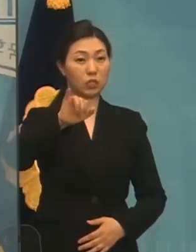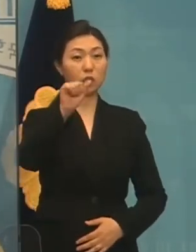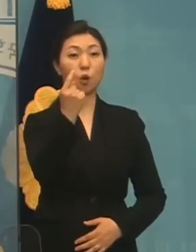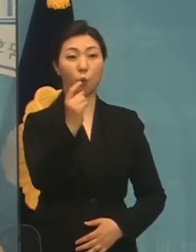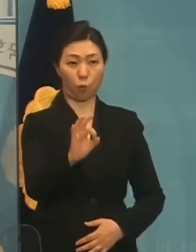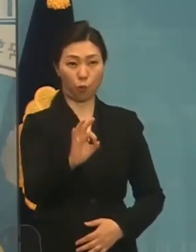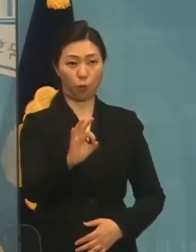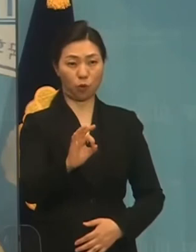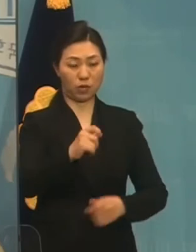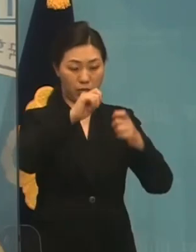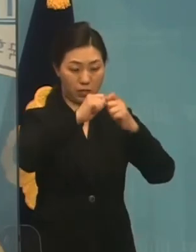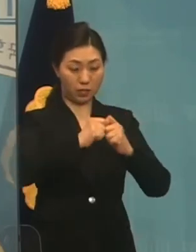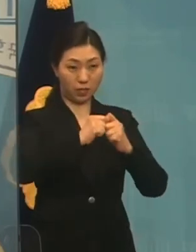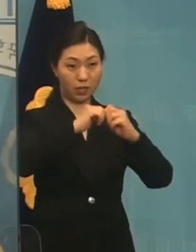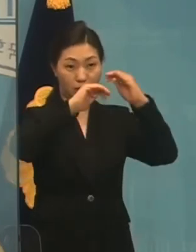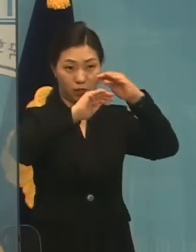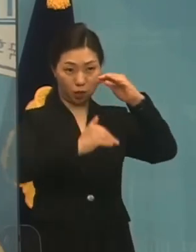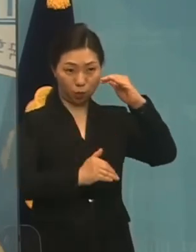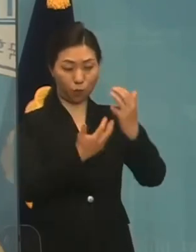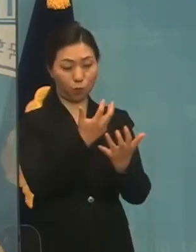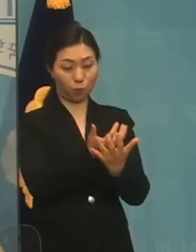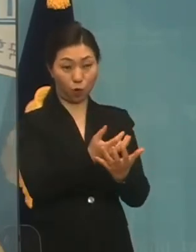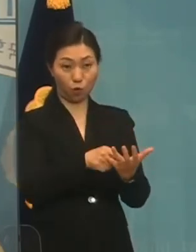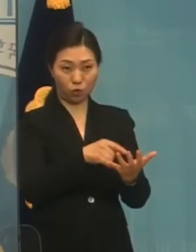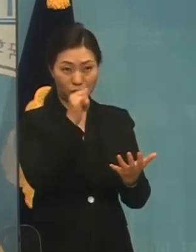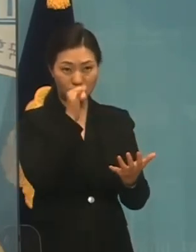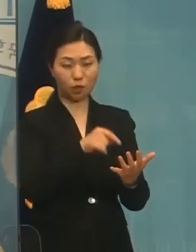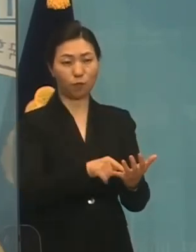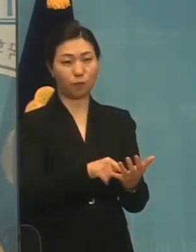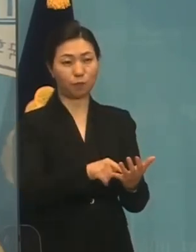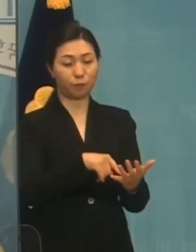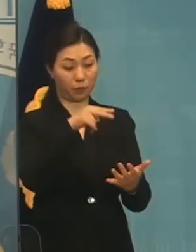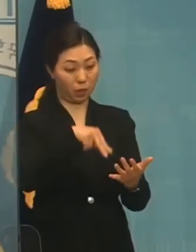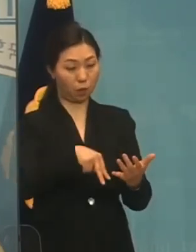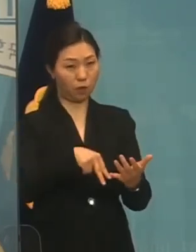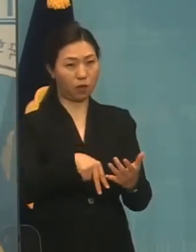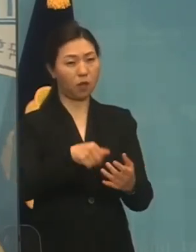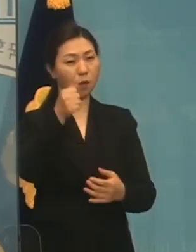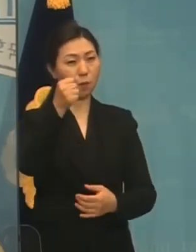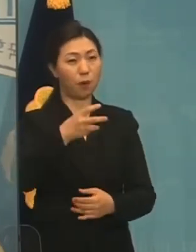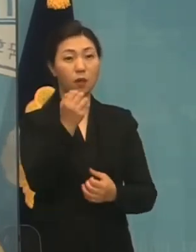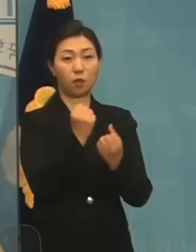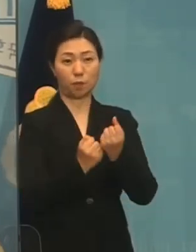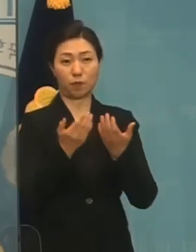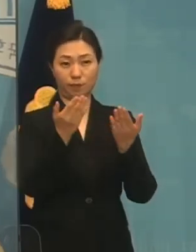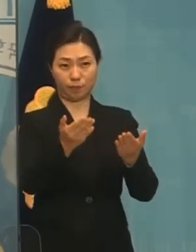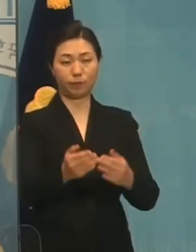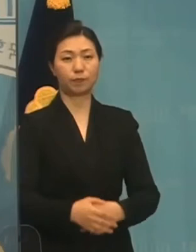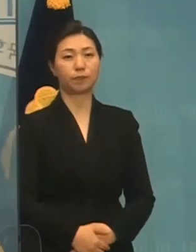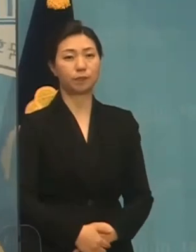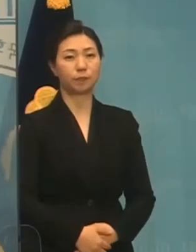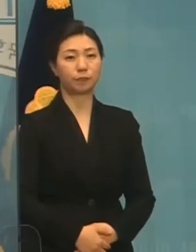자세한 내용은 보도자료를 참고해 주시고요. 몇 가지만 말씀드리겠습니다.